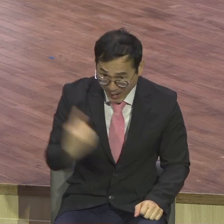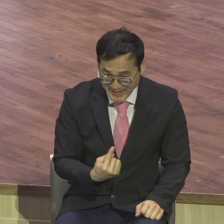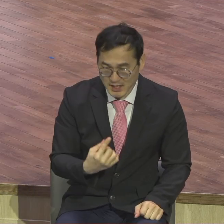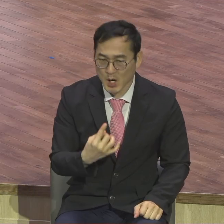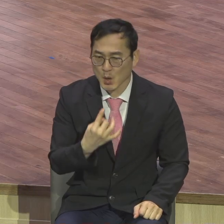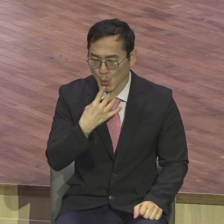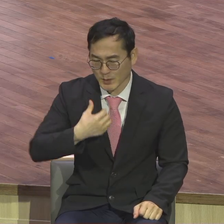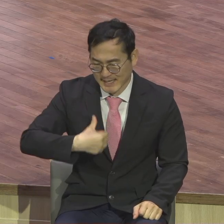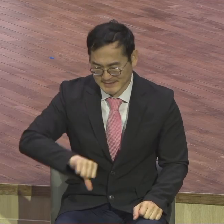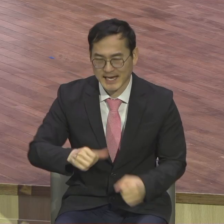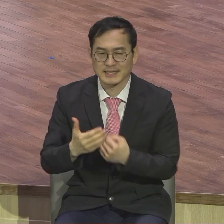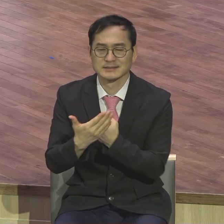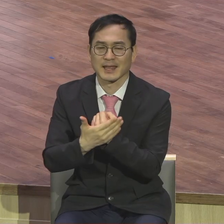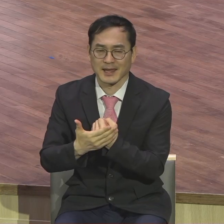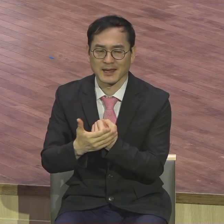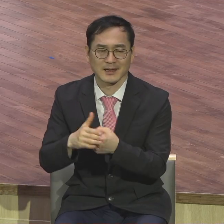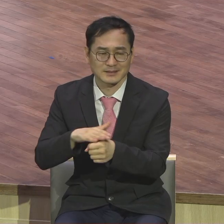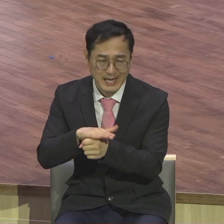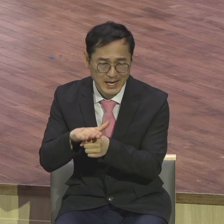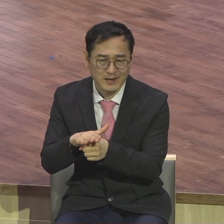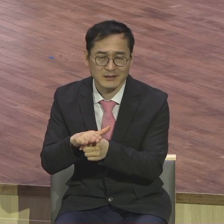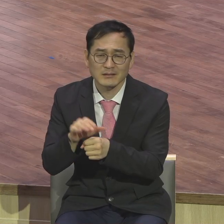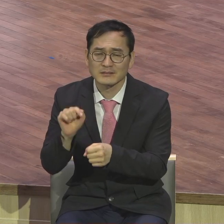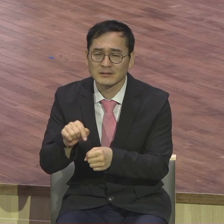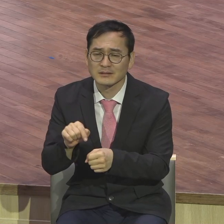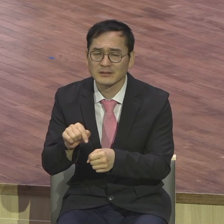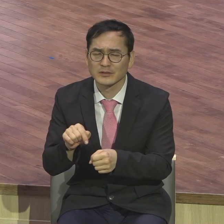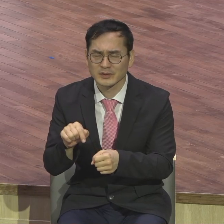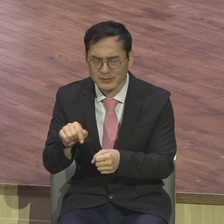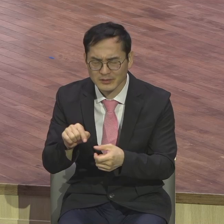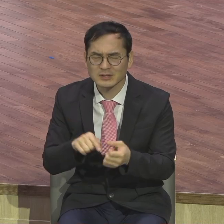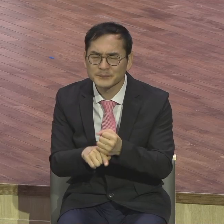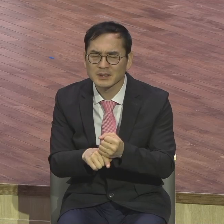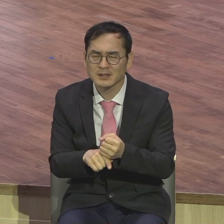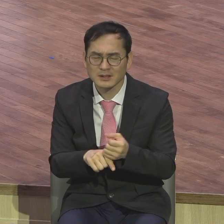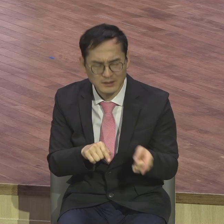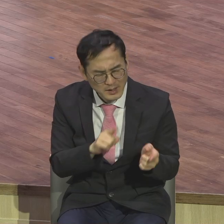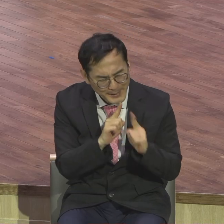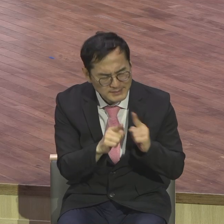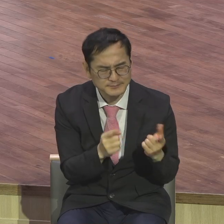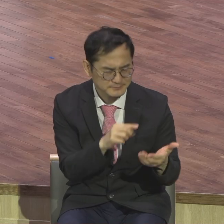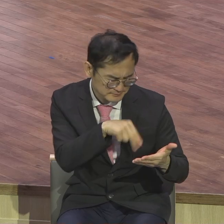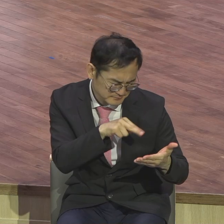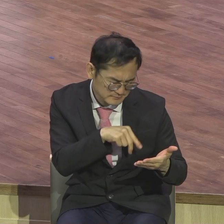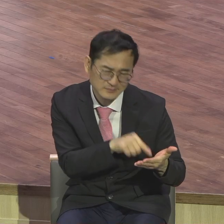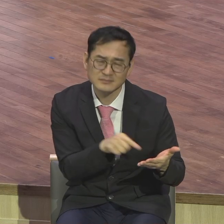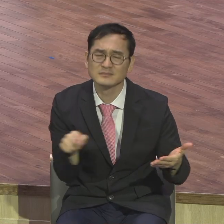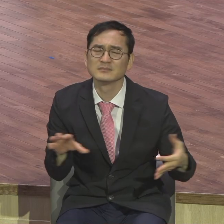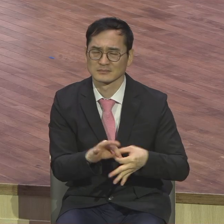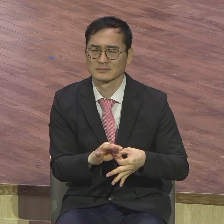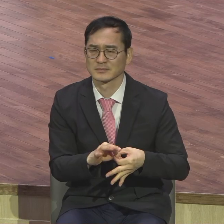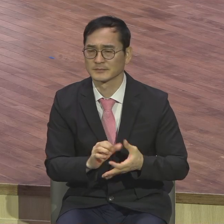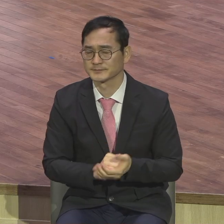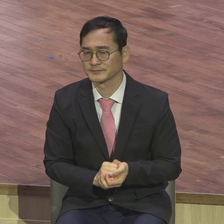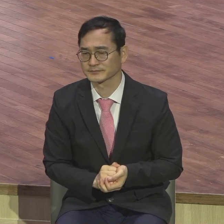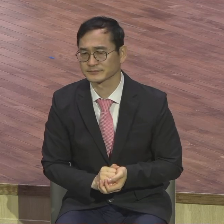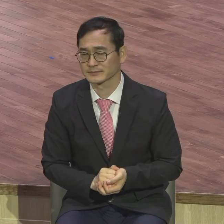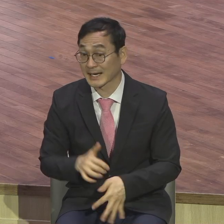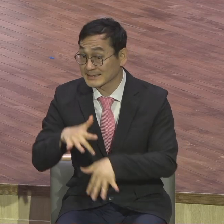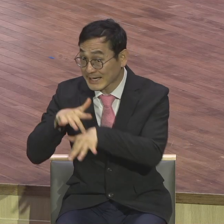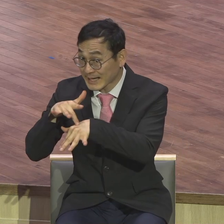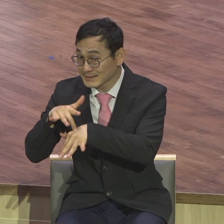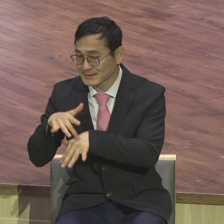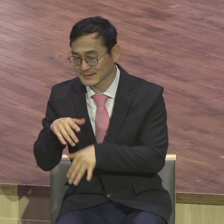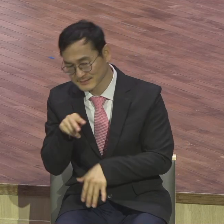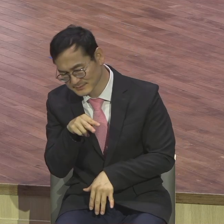충만하더라. 말씀 잡아야 돼요. 그런데 참 사단은 이걸 알아요. 사단만 알아요. 그래서 교회를 수년